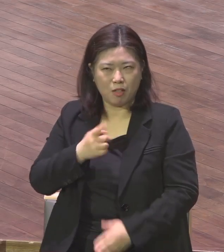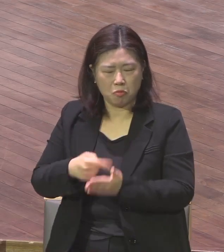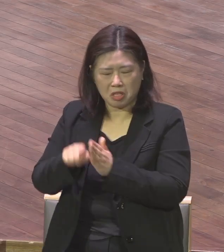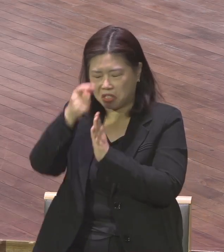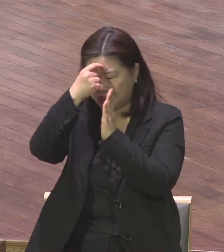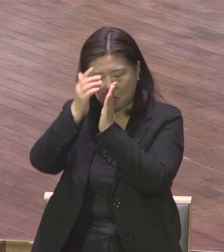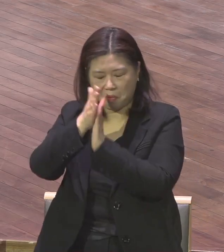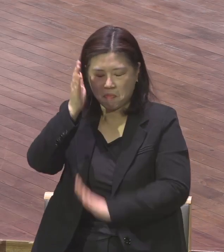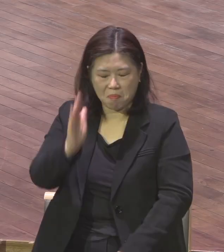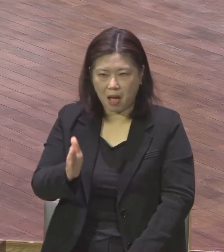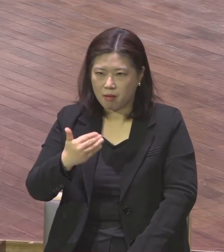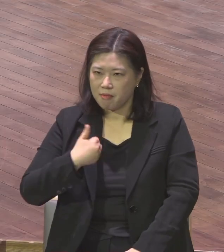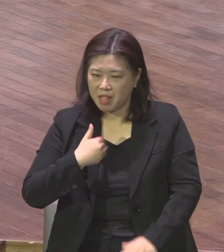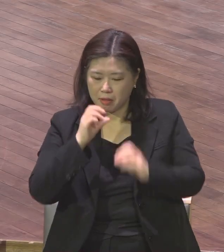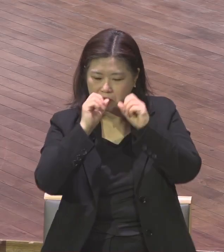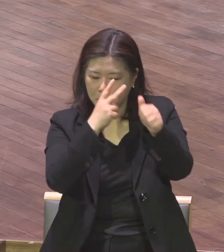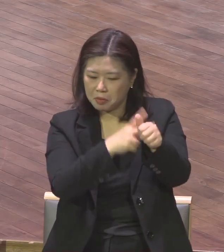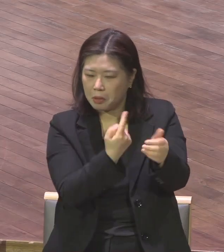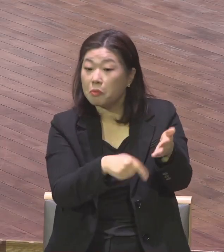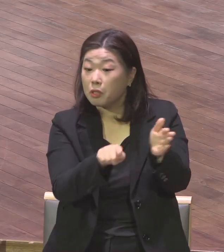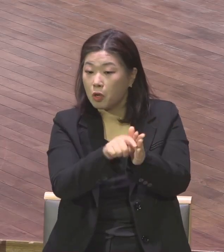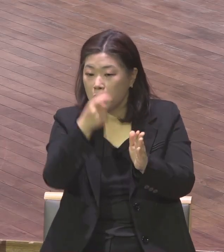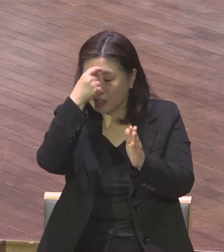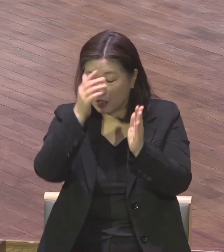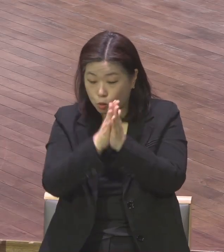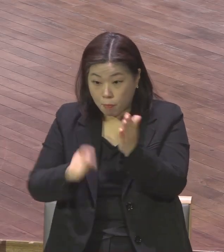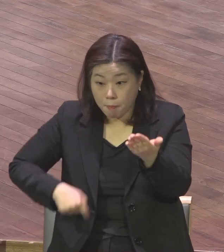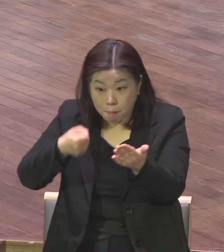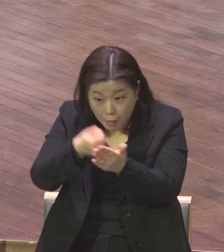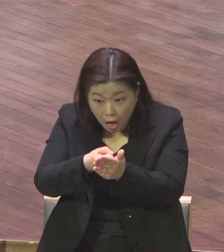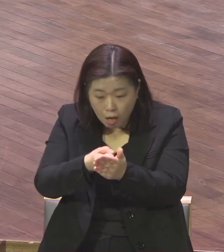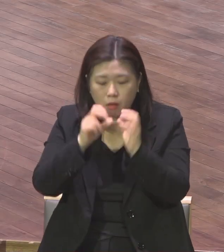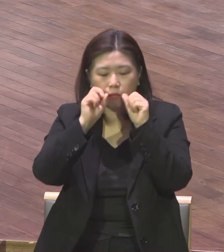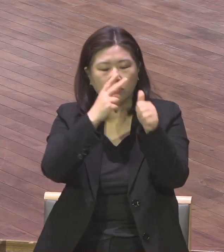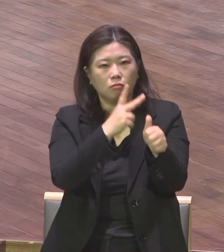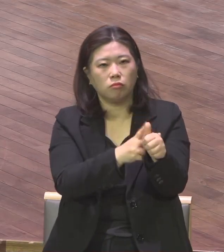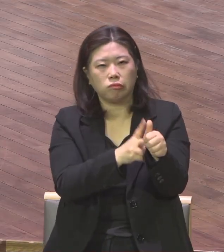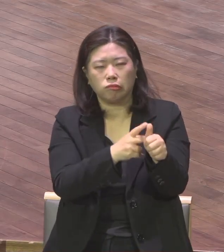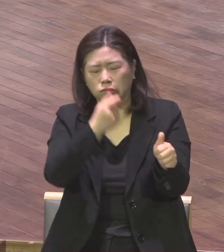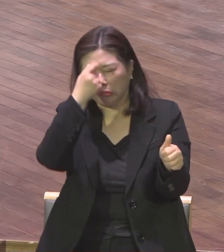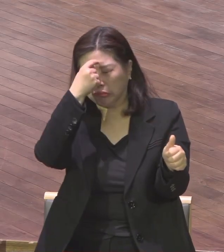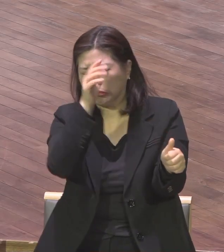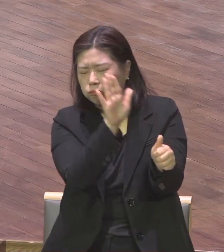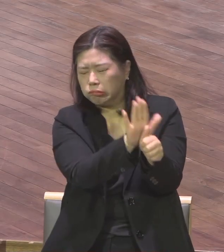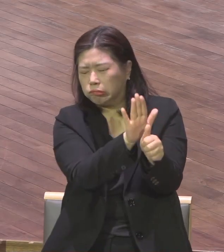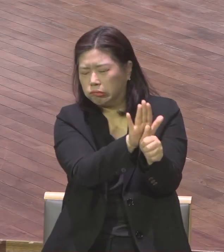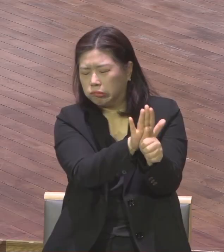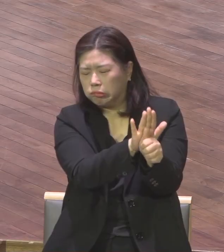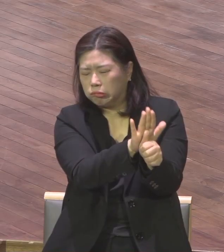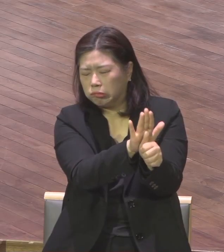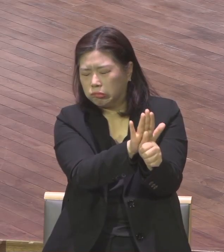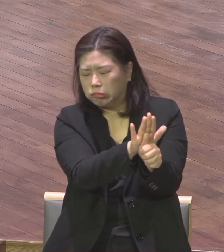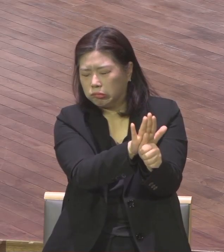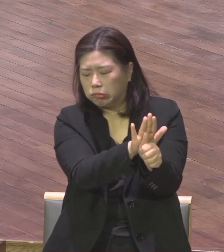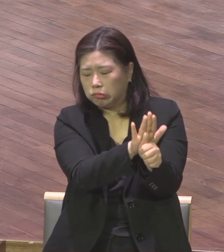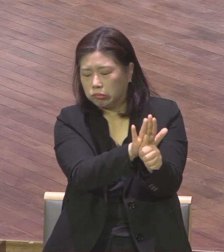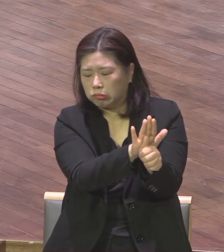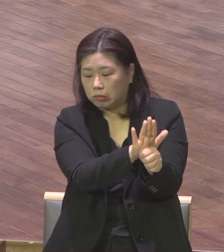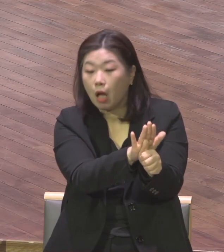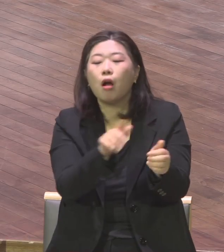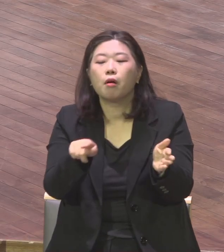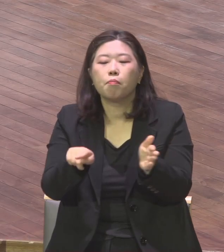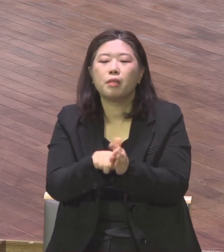기도하죠. 선교사를 위해서 기도. 선교사를 막 위해서 기도할 정도가 아니라 이제는 막 지구를 한 바퀴 돌지요. 그게